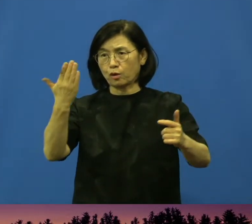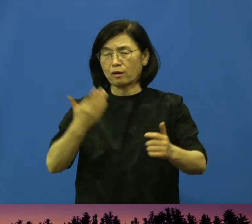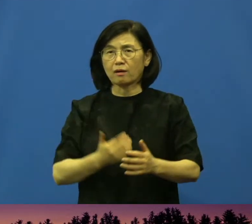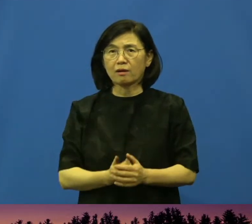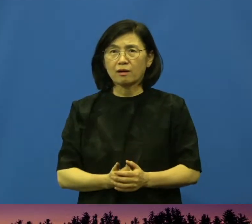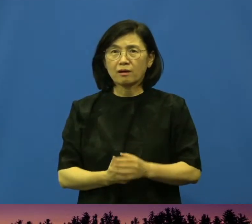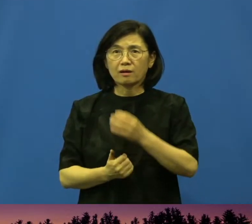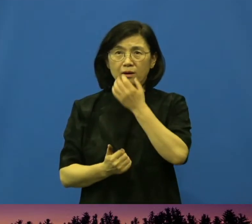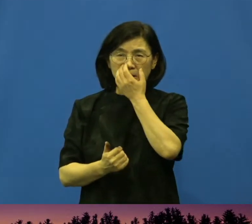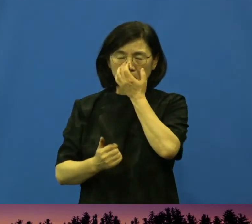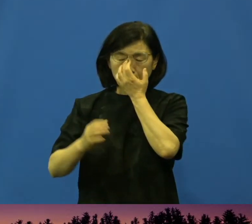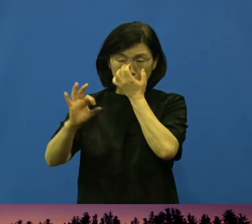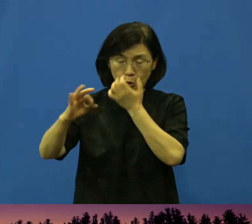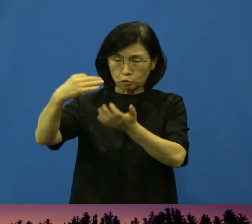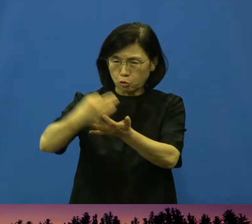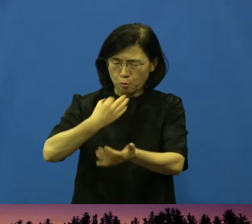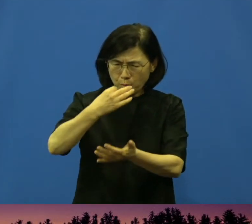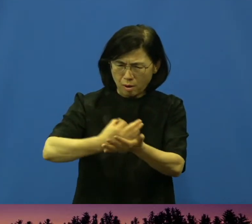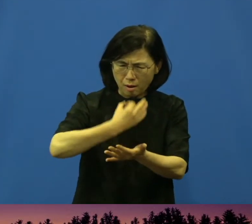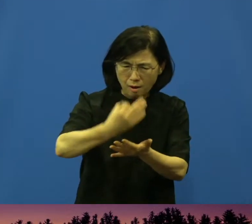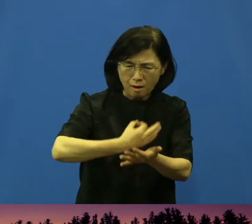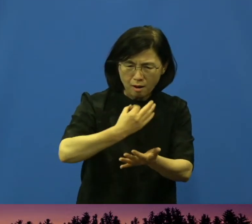돈을 막 버는 거죠. 그러니까